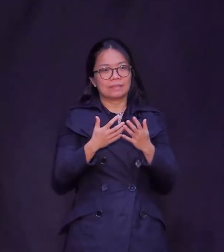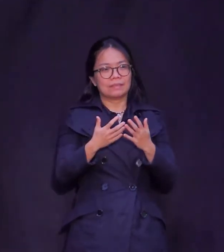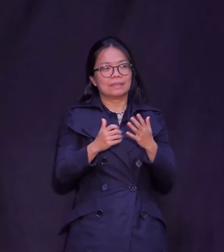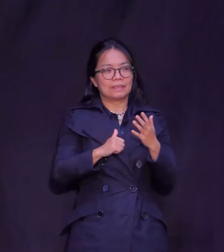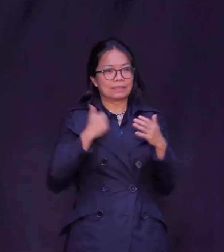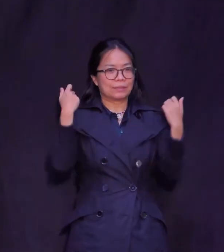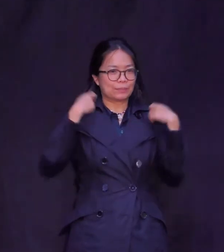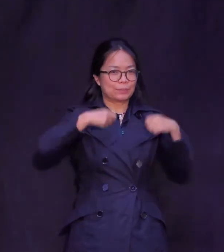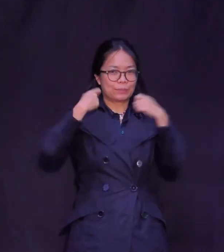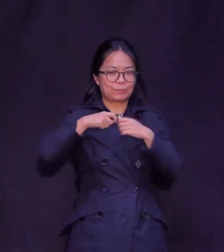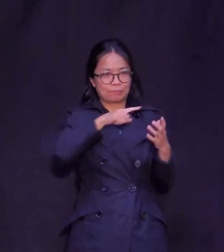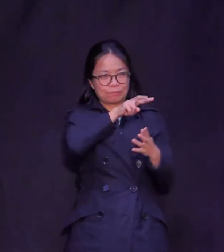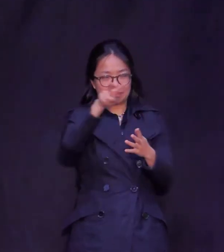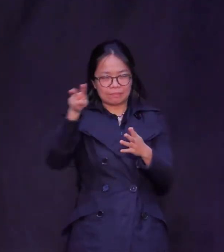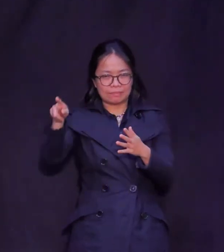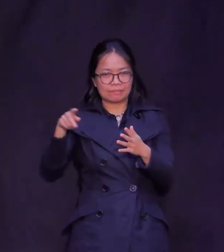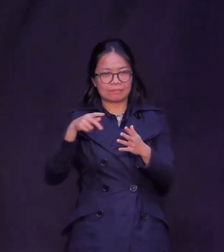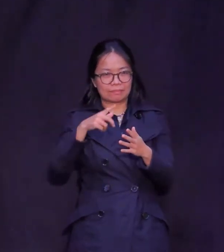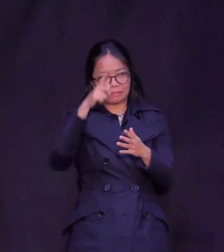一件一件穿上来，